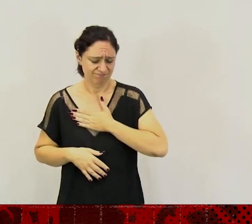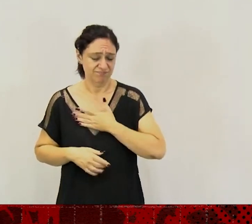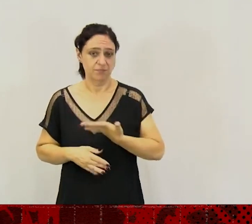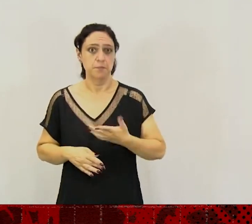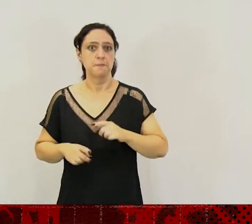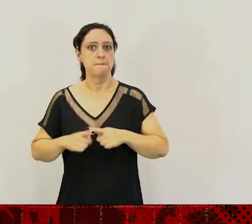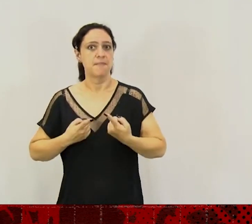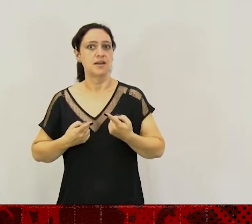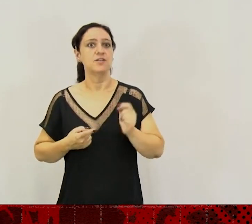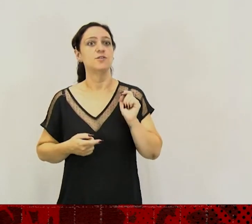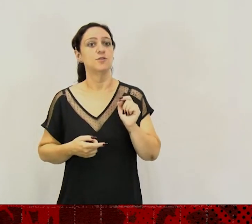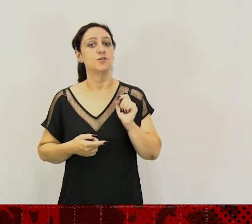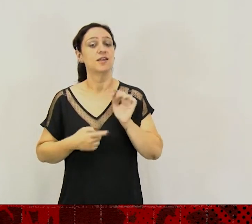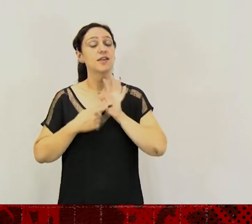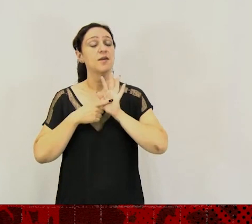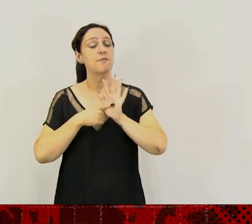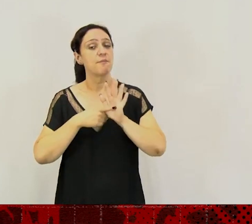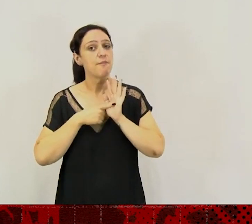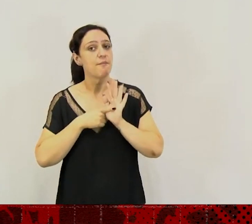aqui tem